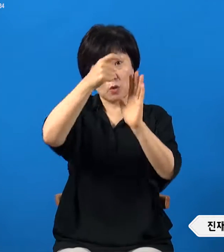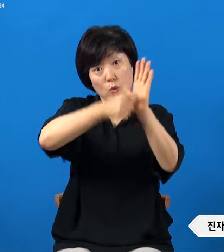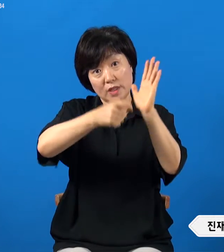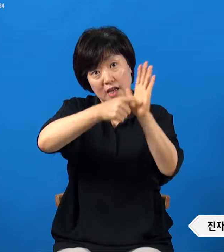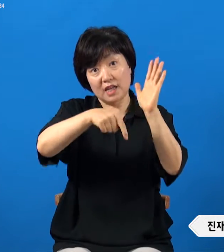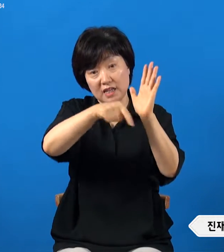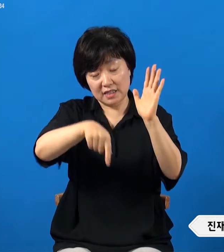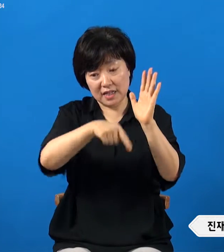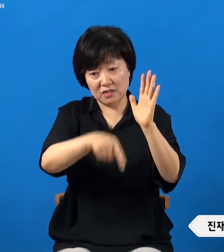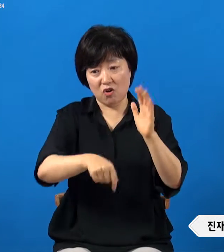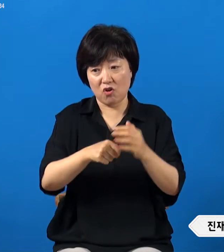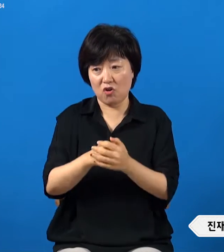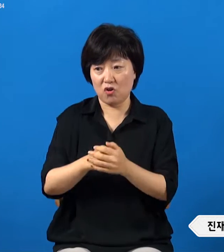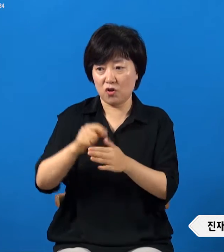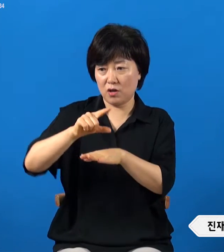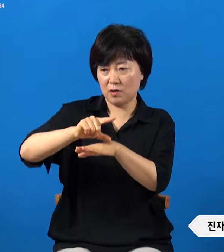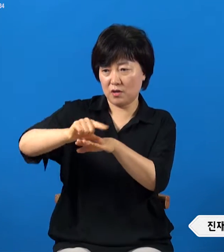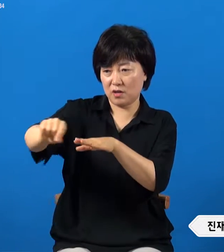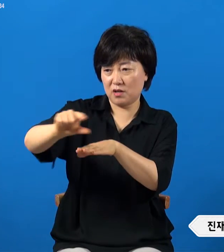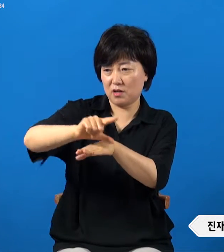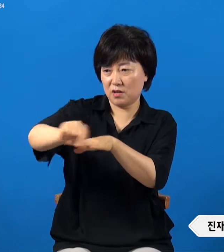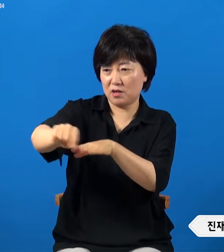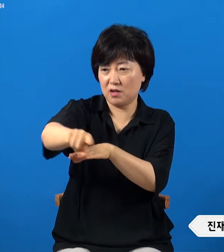향한 국내 전도팀들이